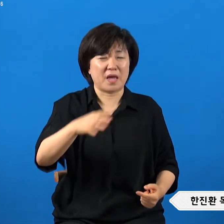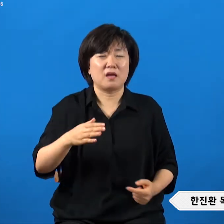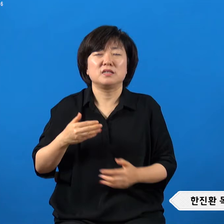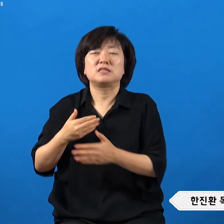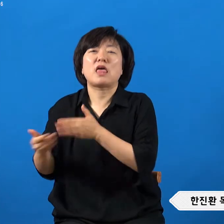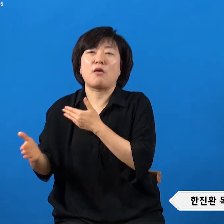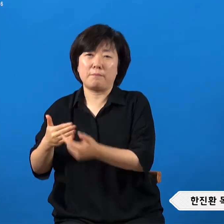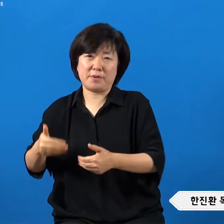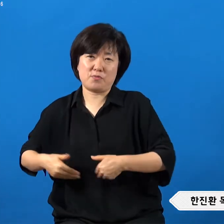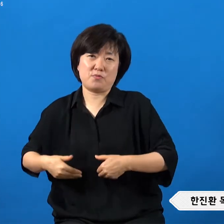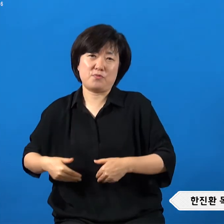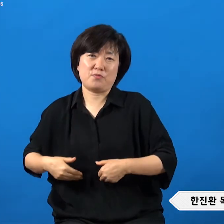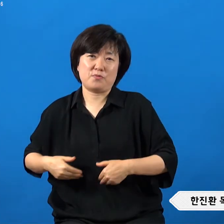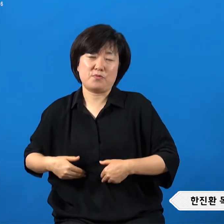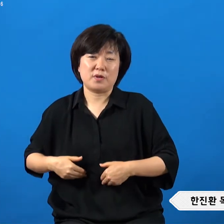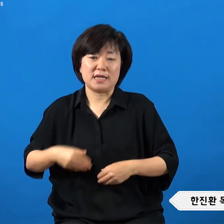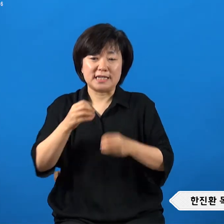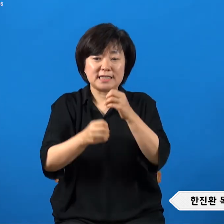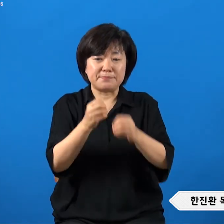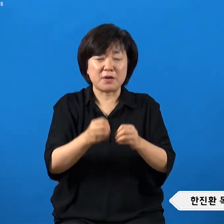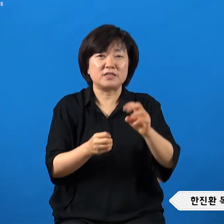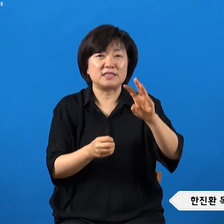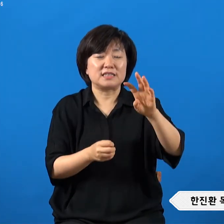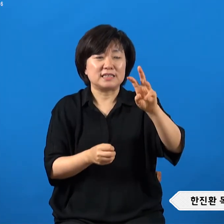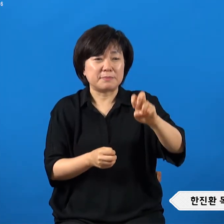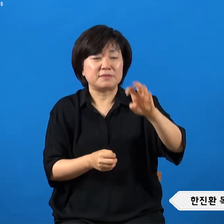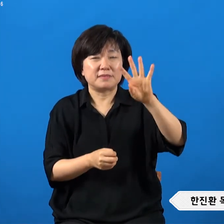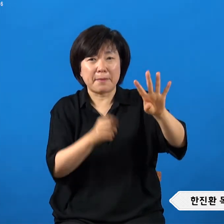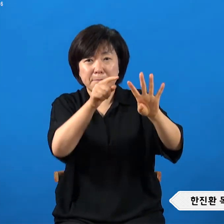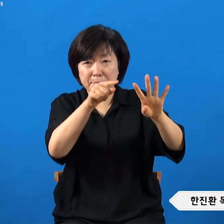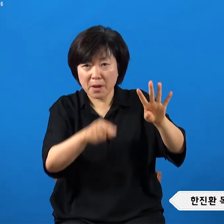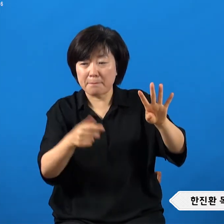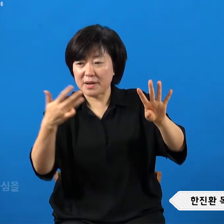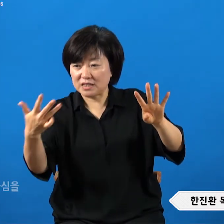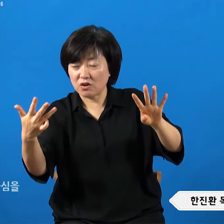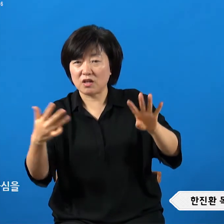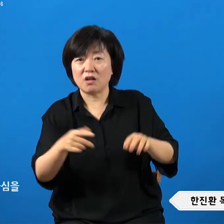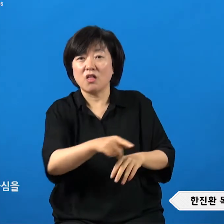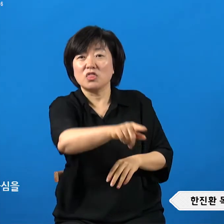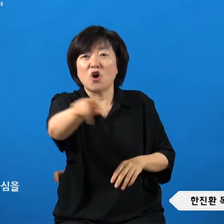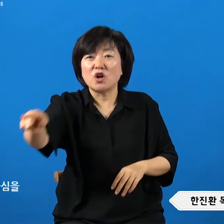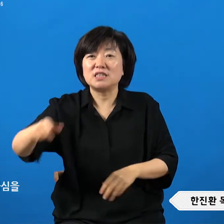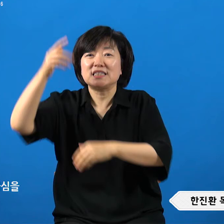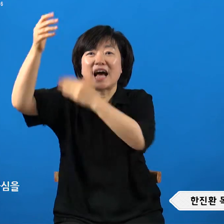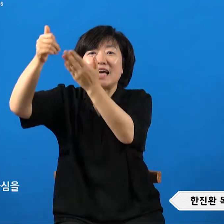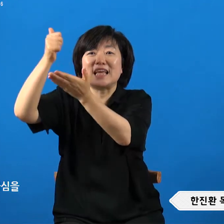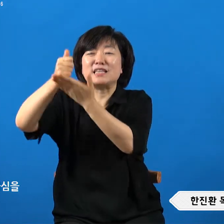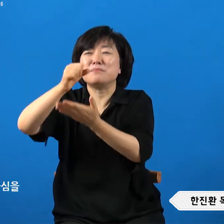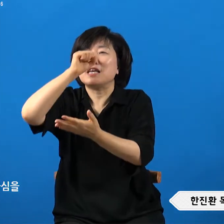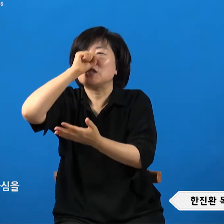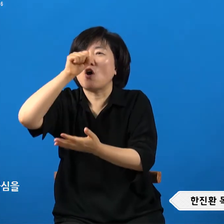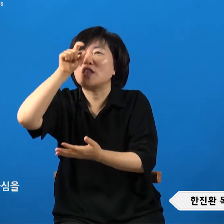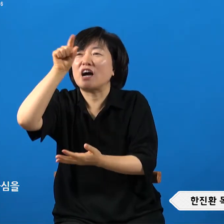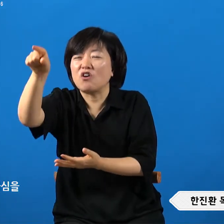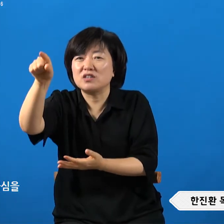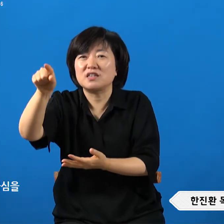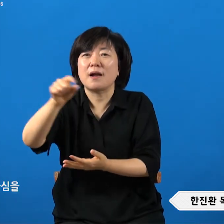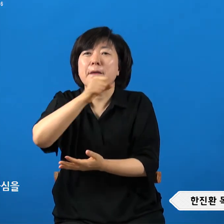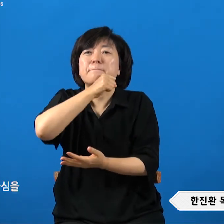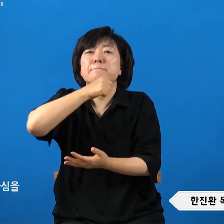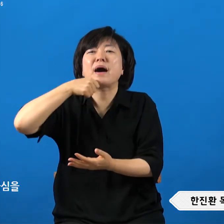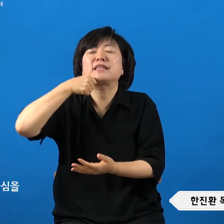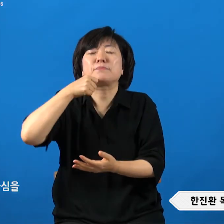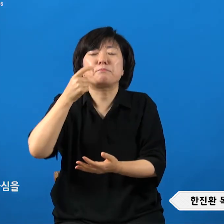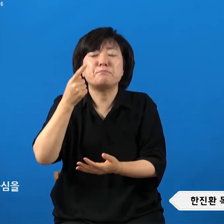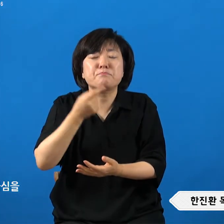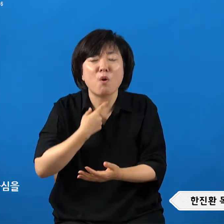체험이 있습니다. 시편 34편 8절에도 너희는 여호와의 선하심을 맛보아